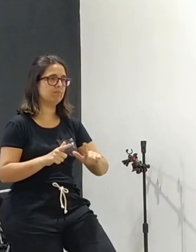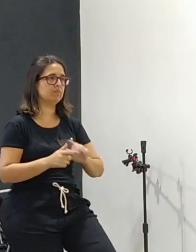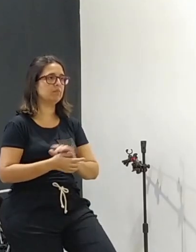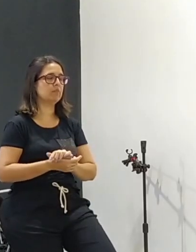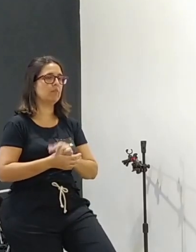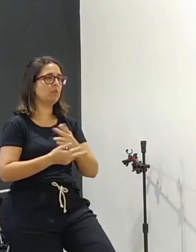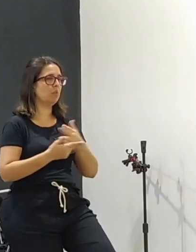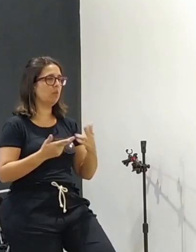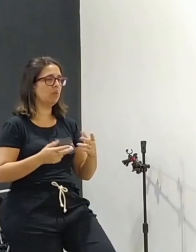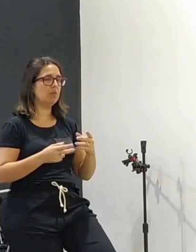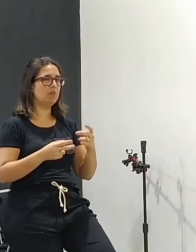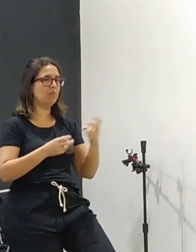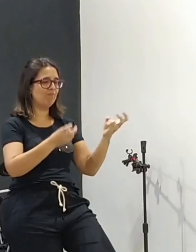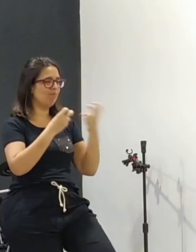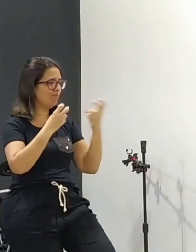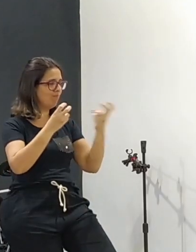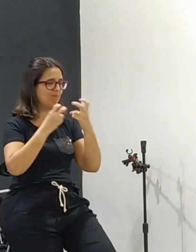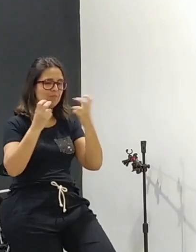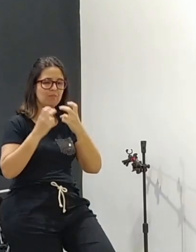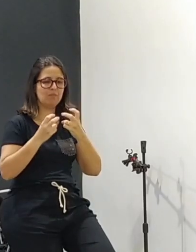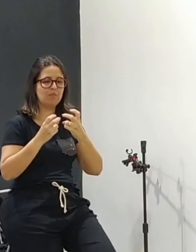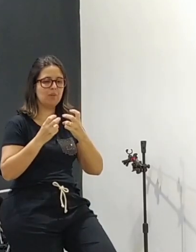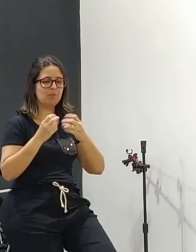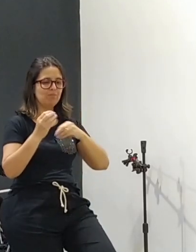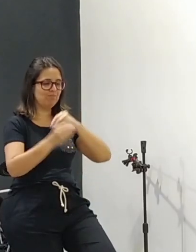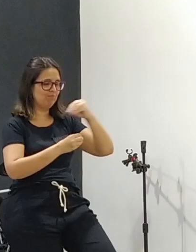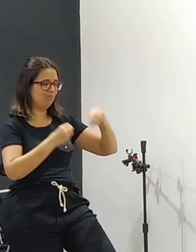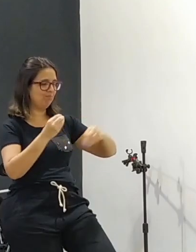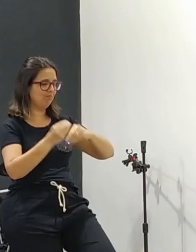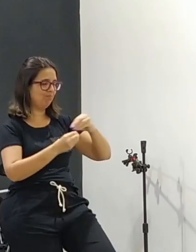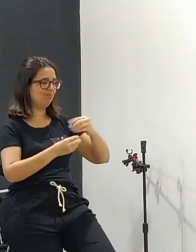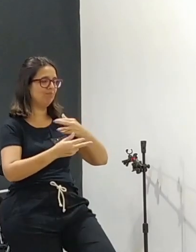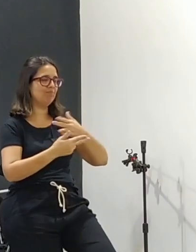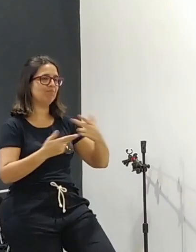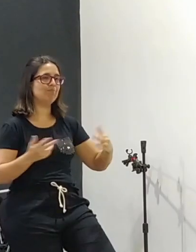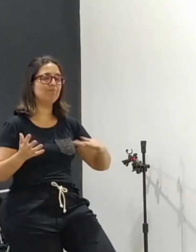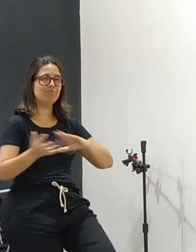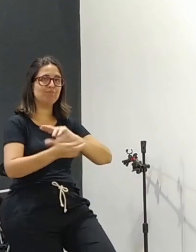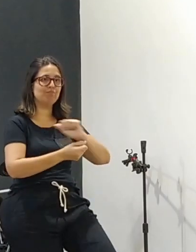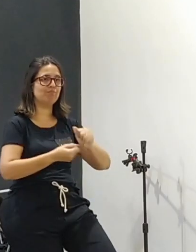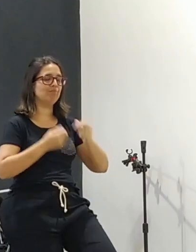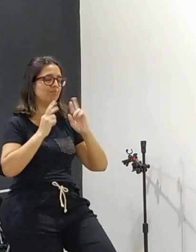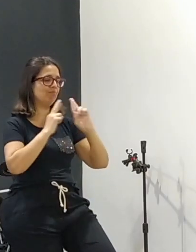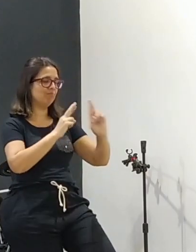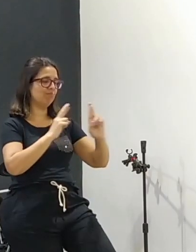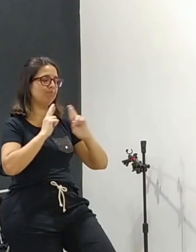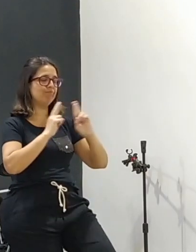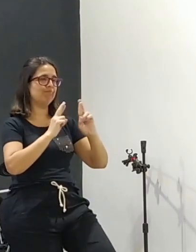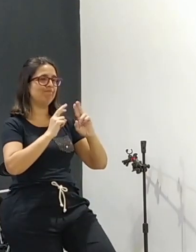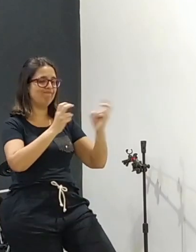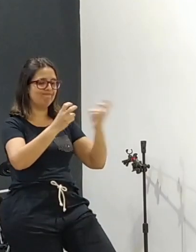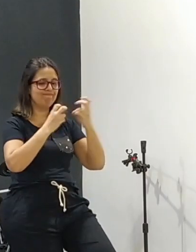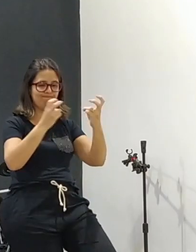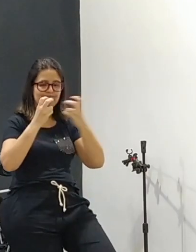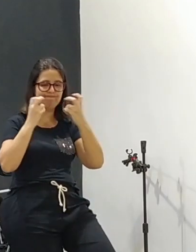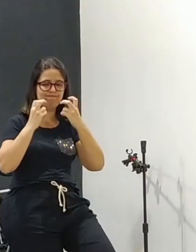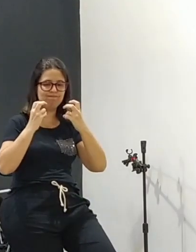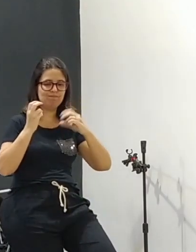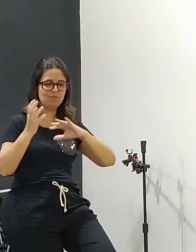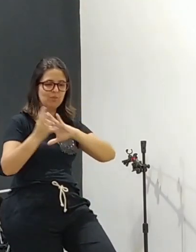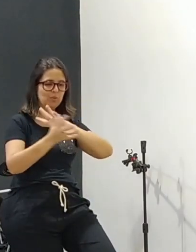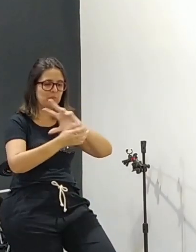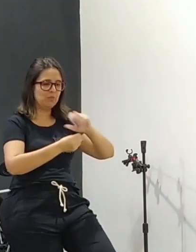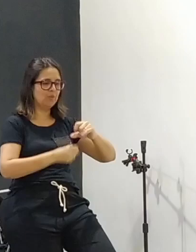gente perceber. O mundo vai nos envolvendo e a gente vai se relacionando, vai se envolvendo. Quando a gente vê, o mundo já